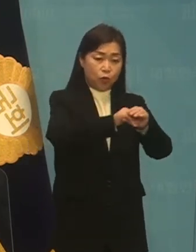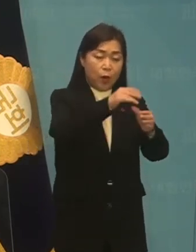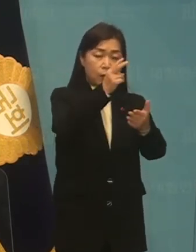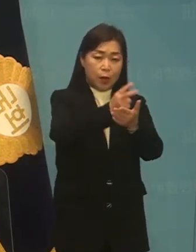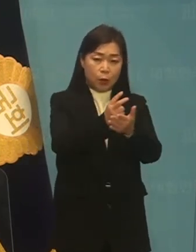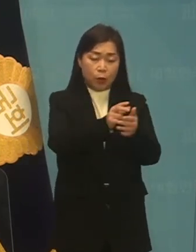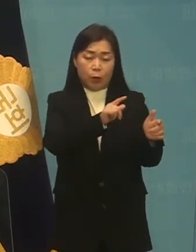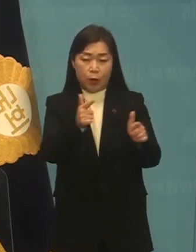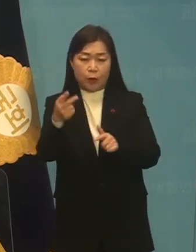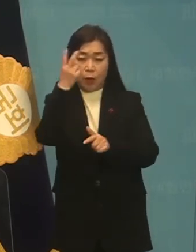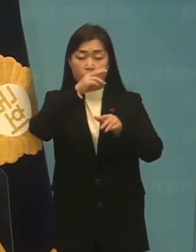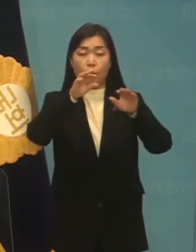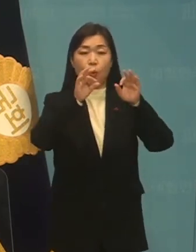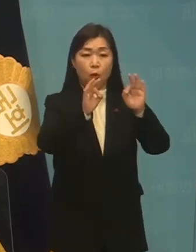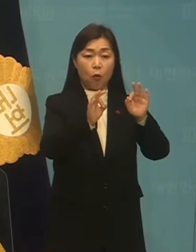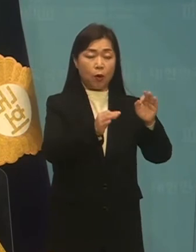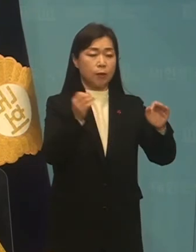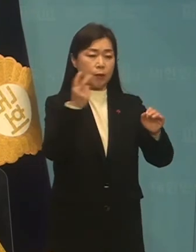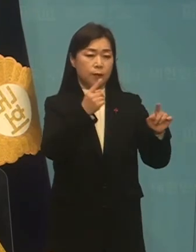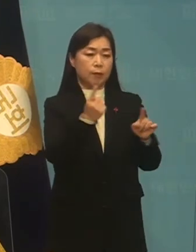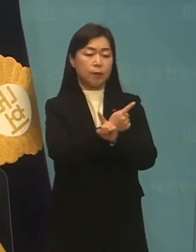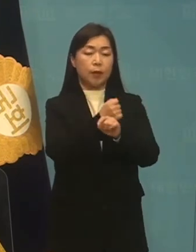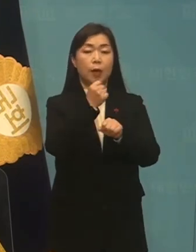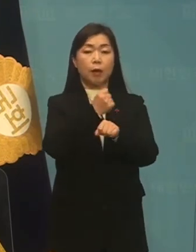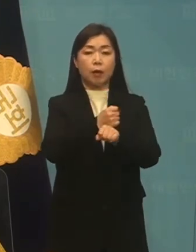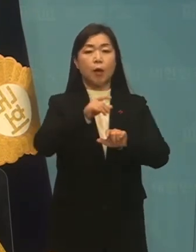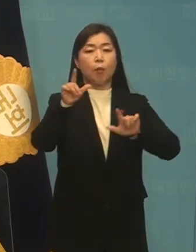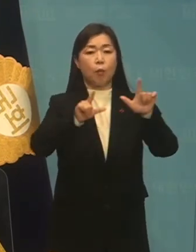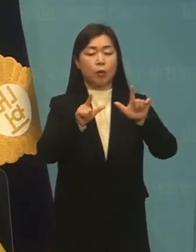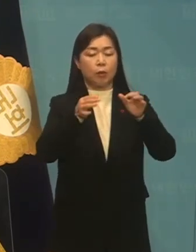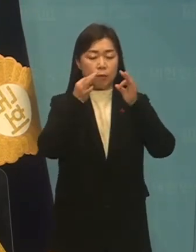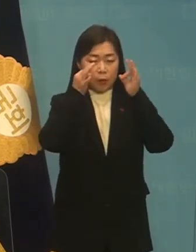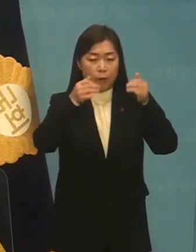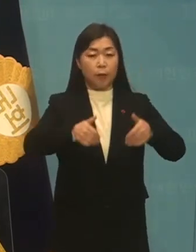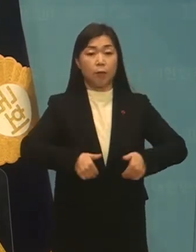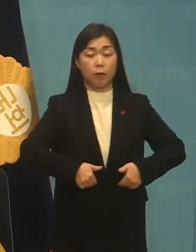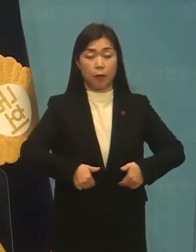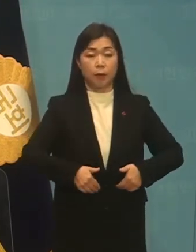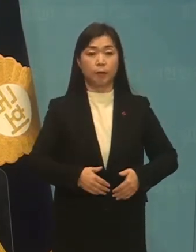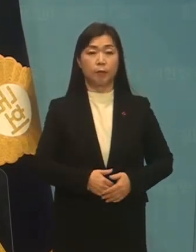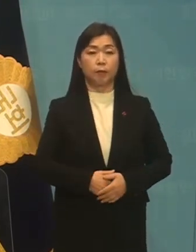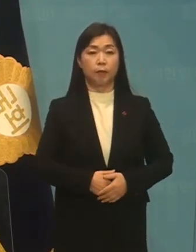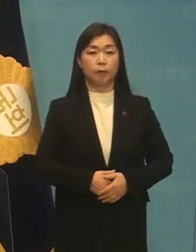제도를 두루 살피고 정비하는 노력도 기울여야 할 것입니다.